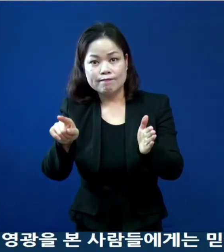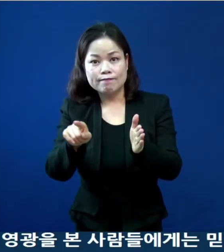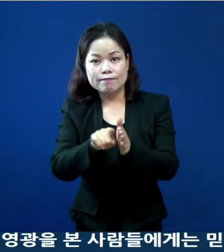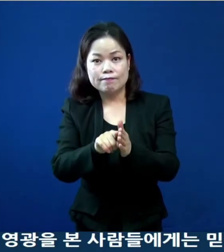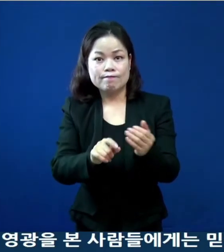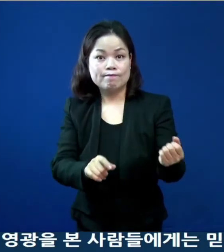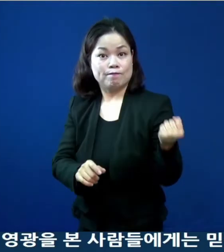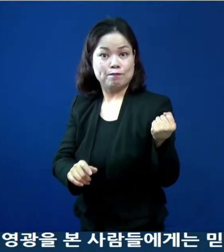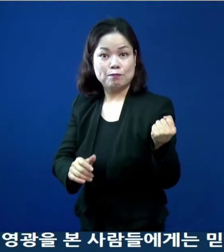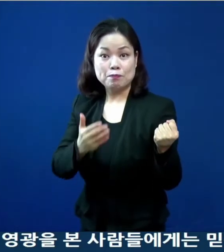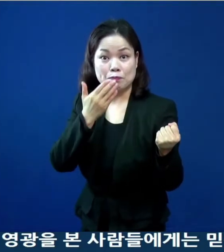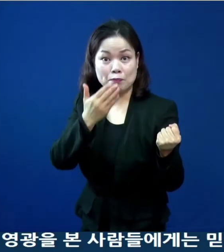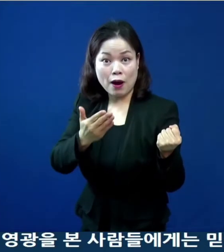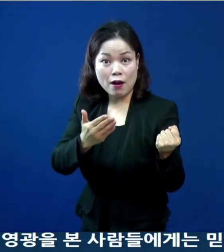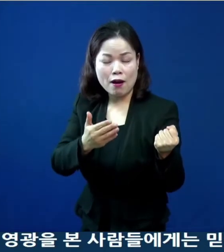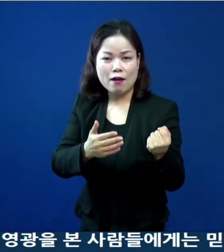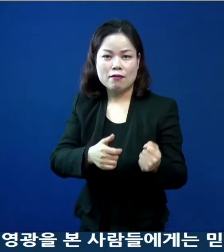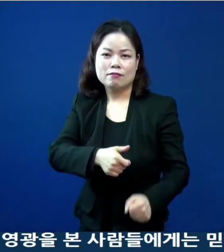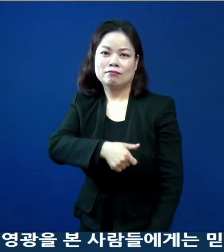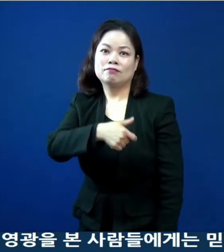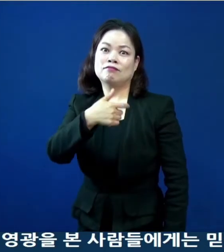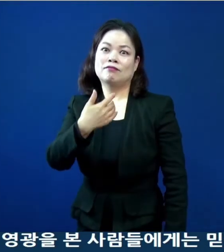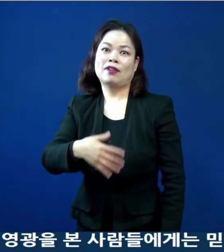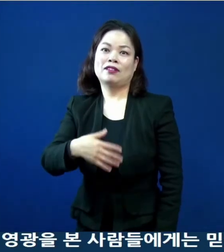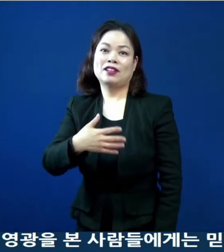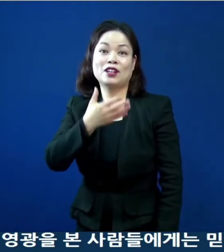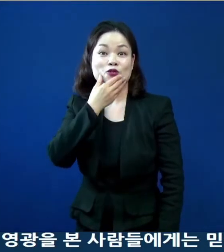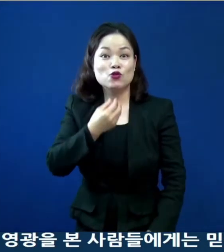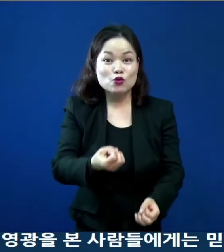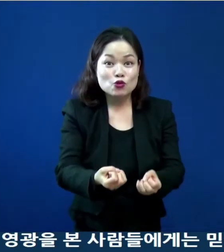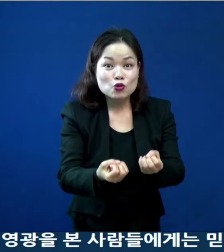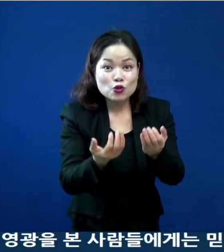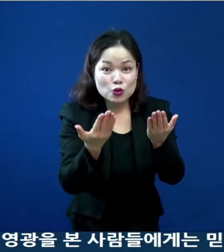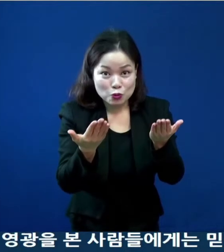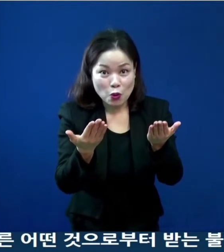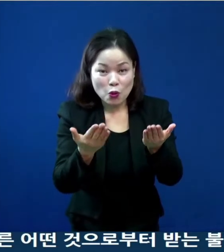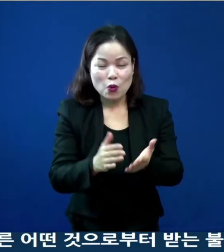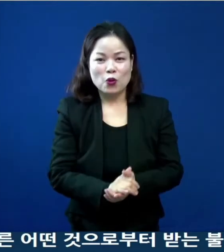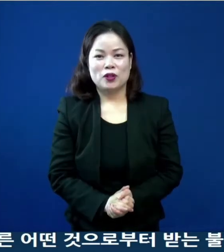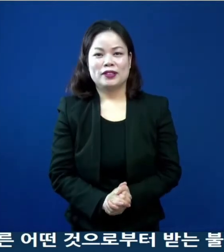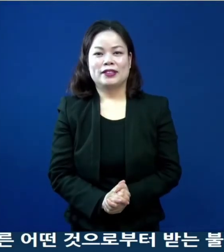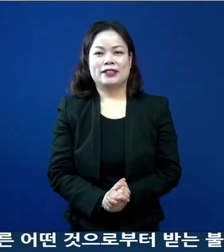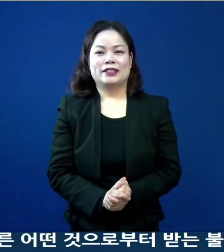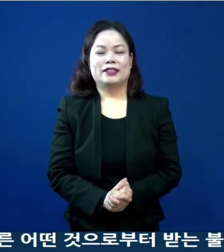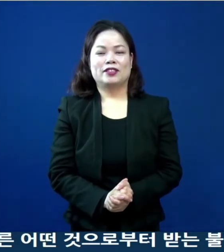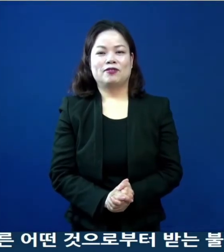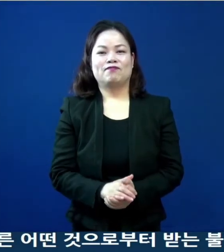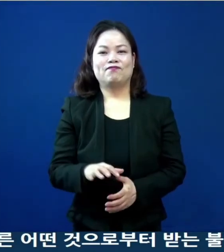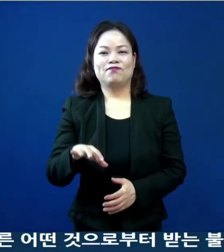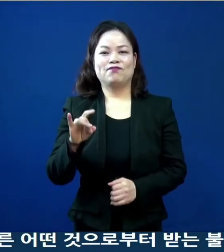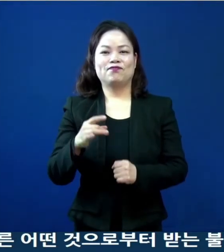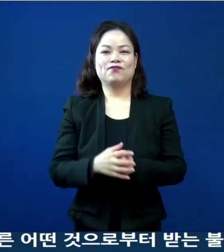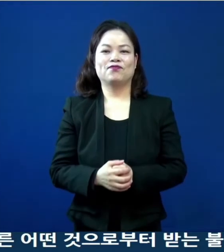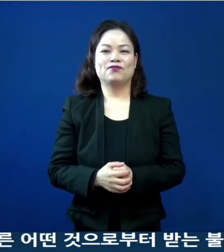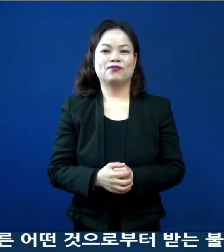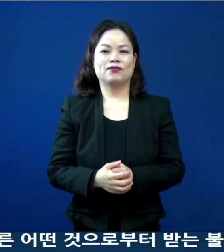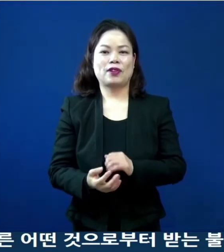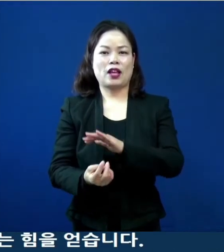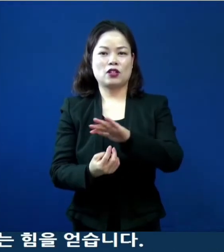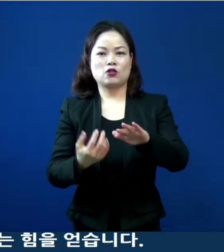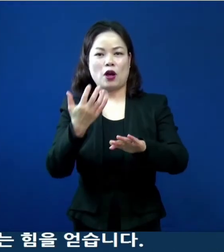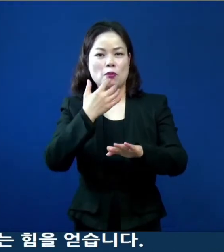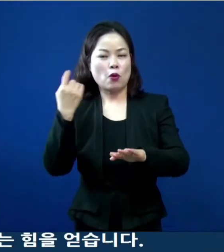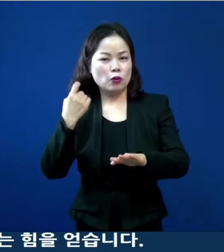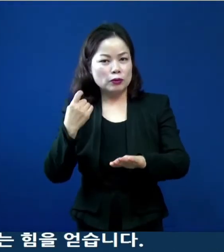됩니다. 참 대단한 축복이지 않습니까? 먼저 요한복음